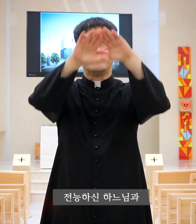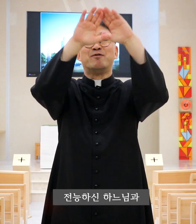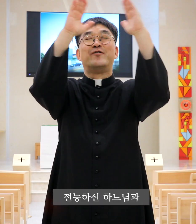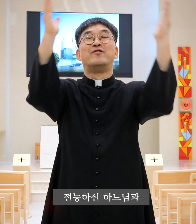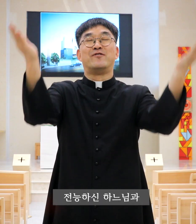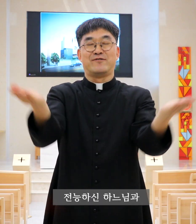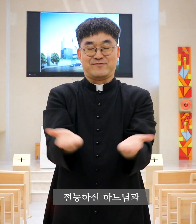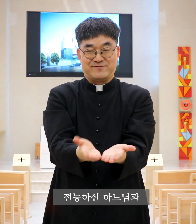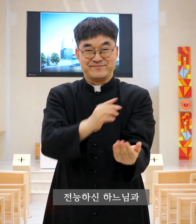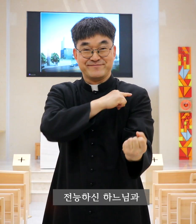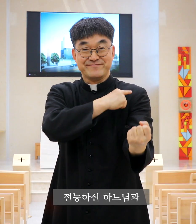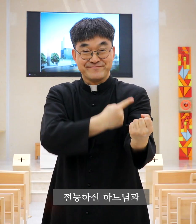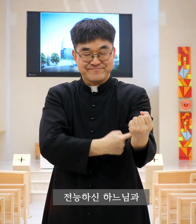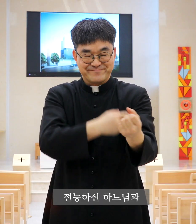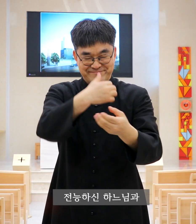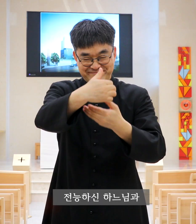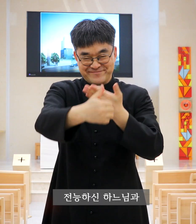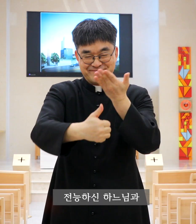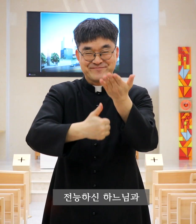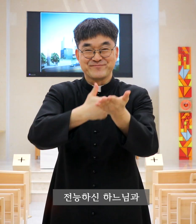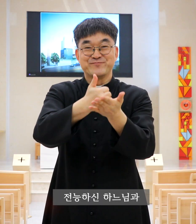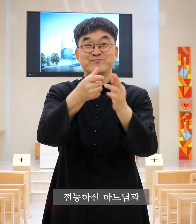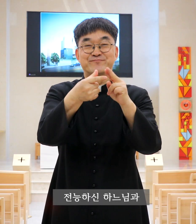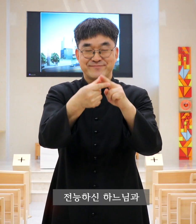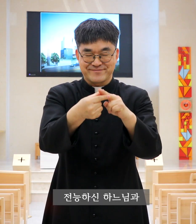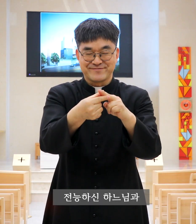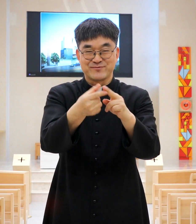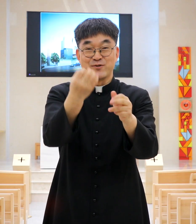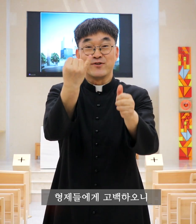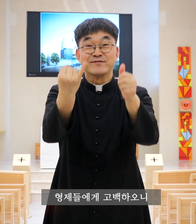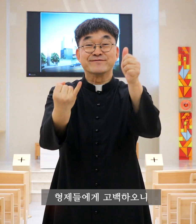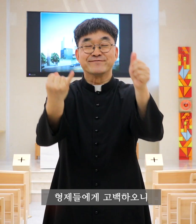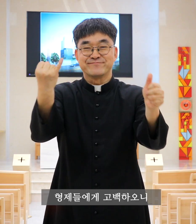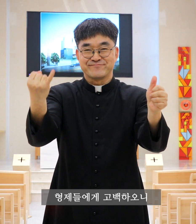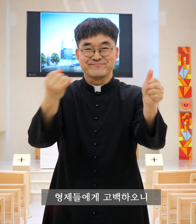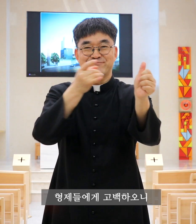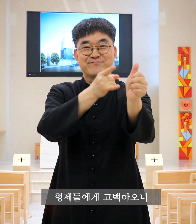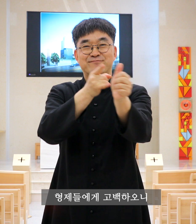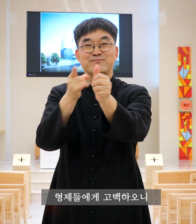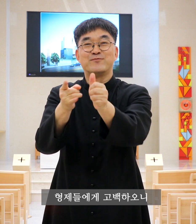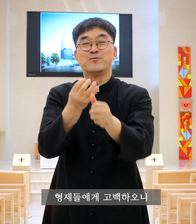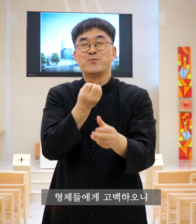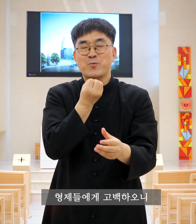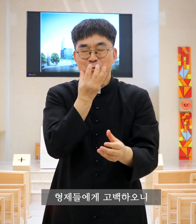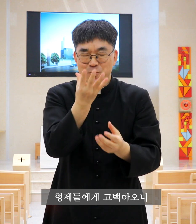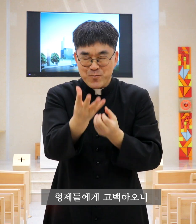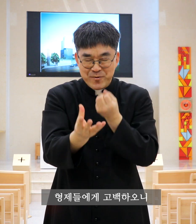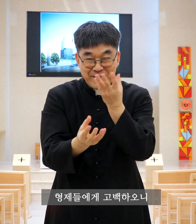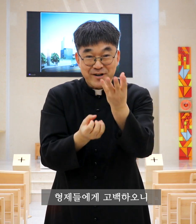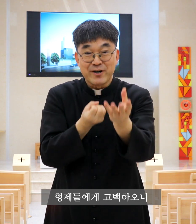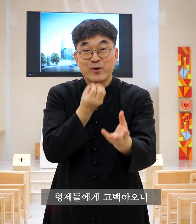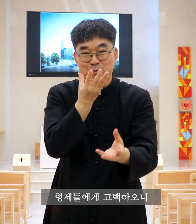전등하신 하느님과 형제들에게 고백하오니